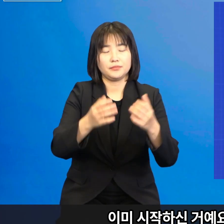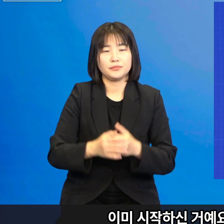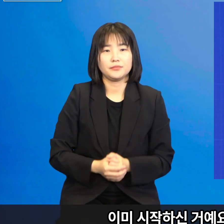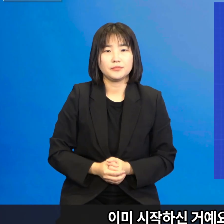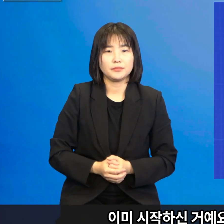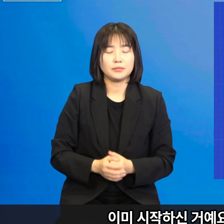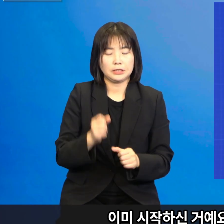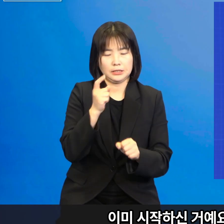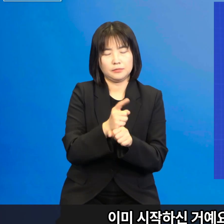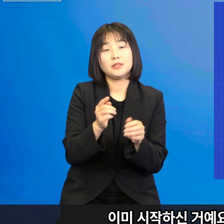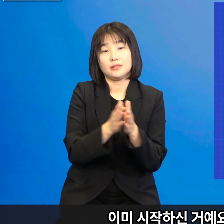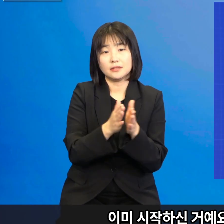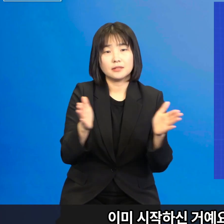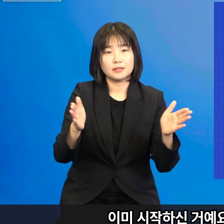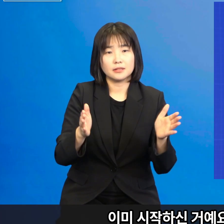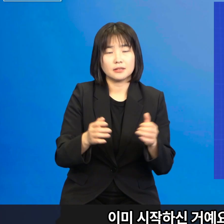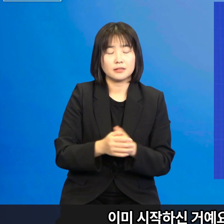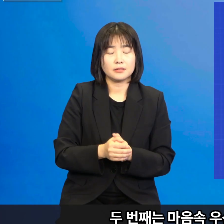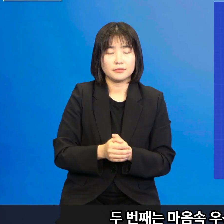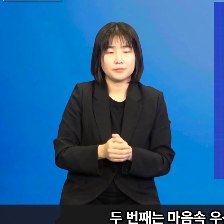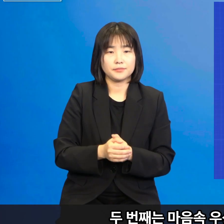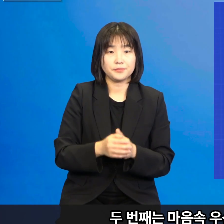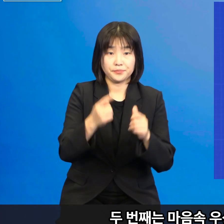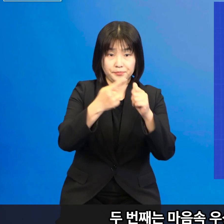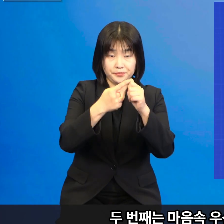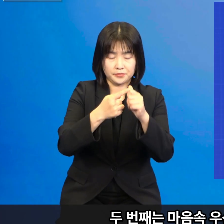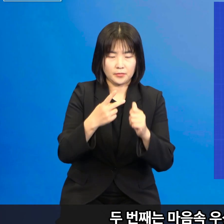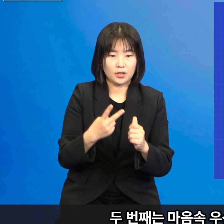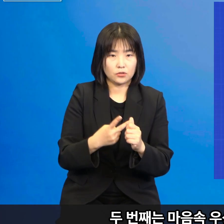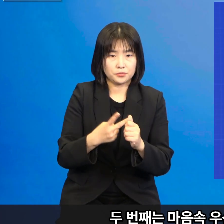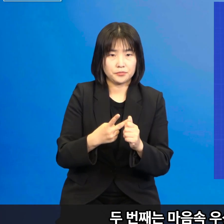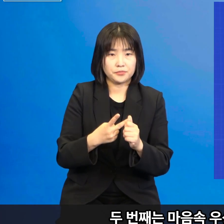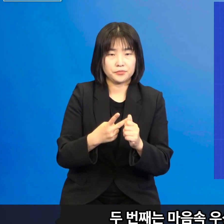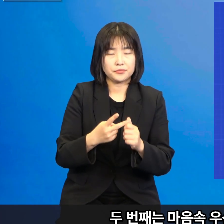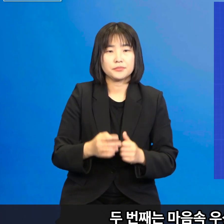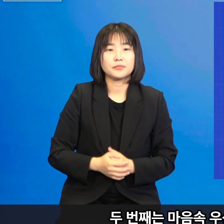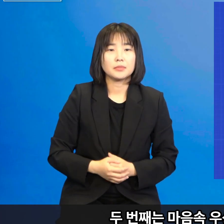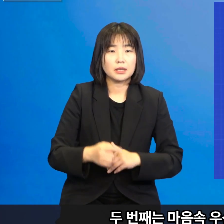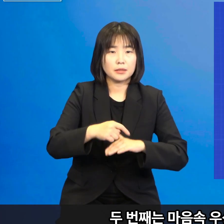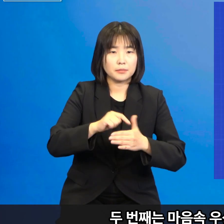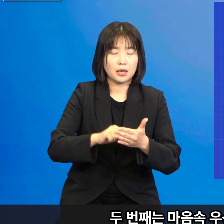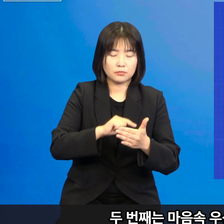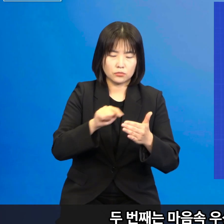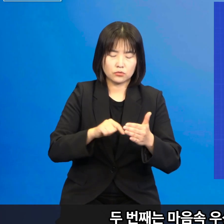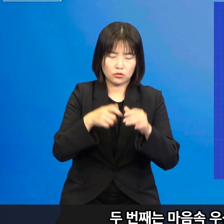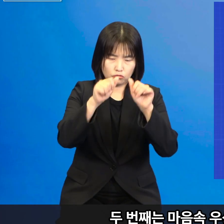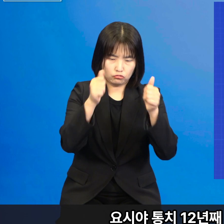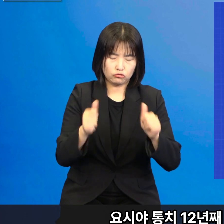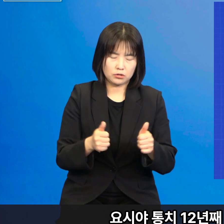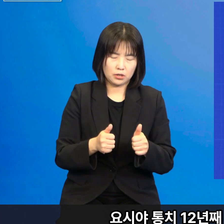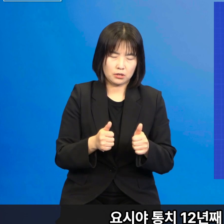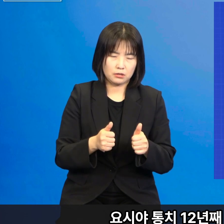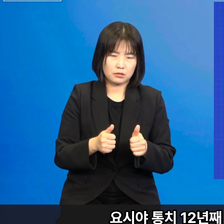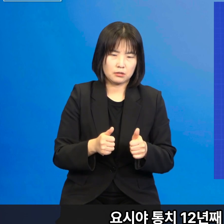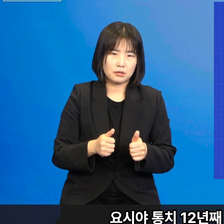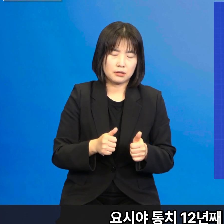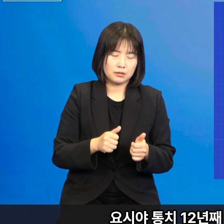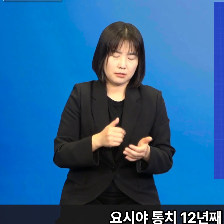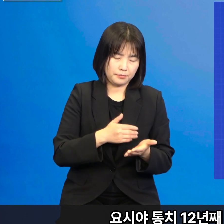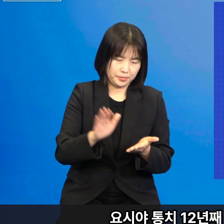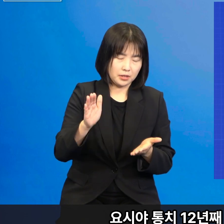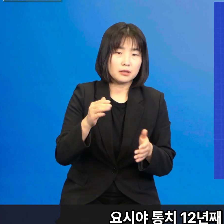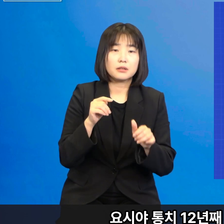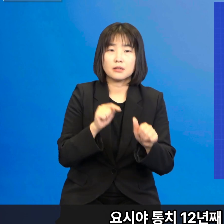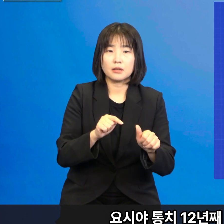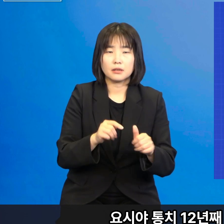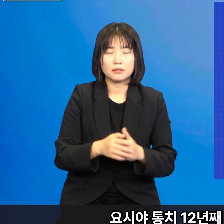거예요. 그게 첫 번째입니다. 두 번째는 마음속 우상을 제거하는 겁니다. 요시야 통치 12년째, 그의